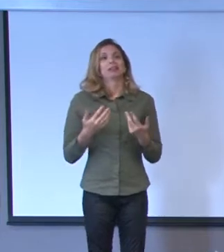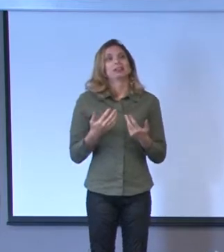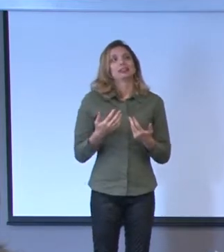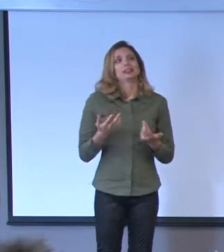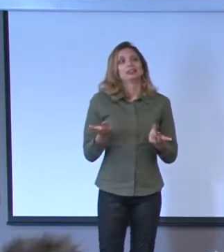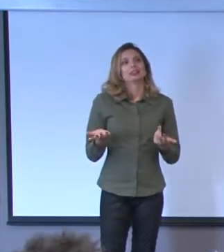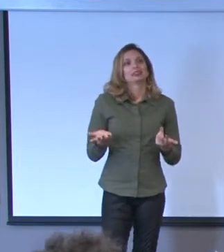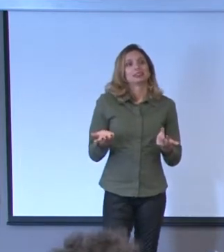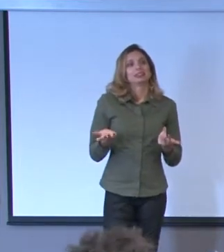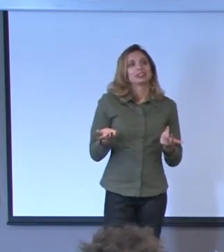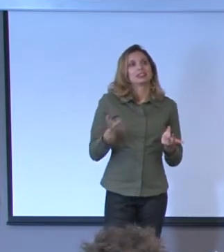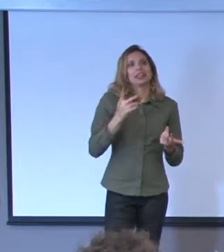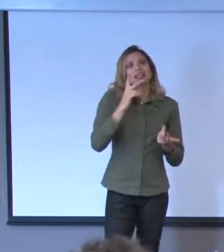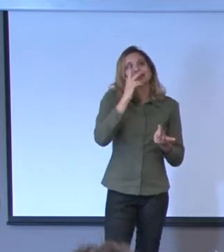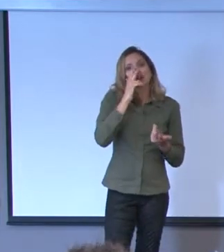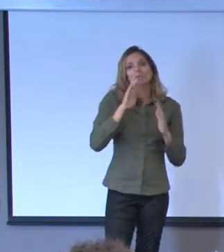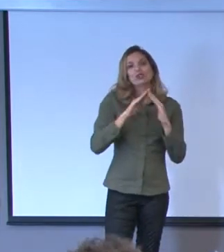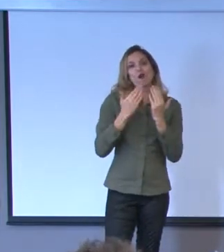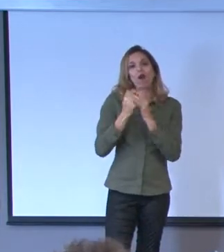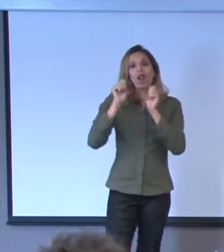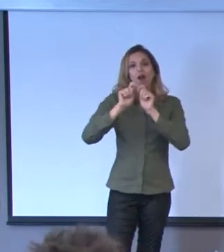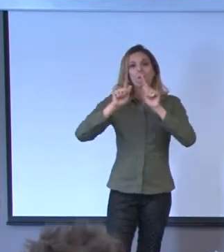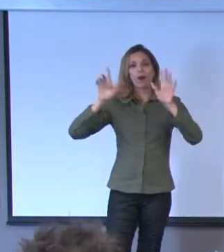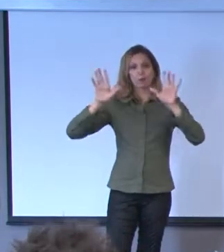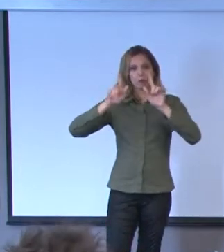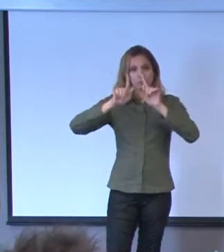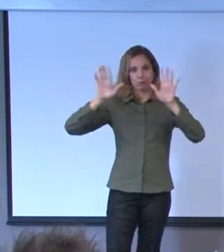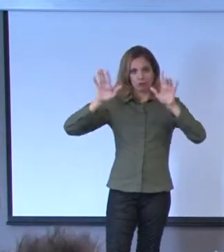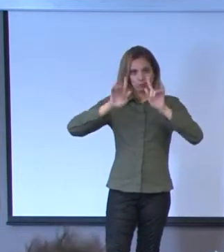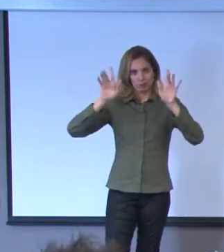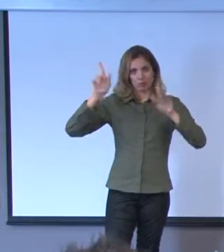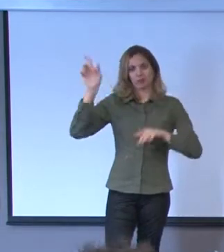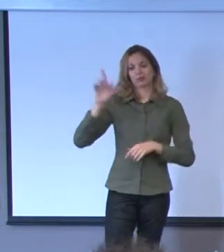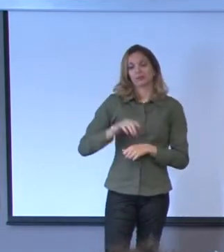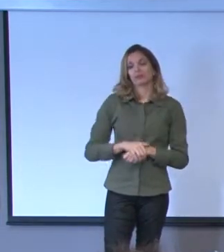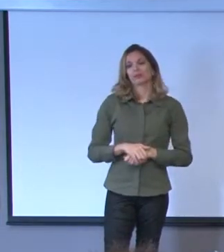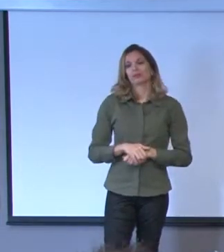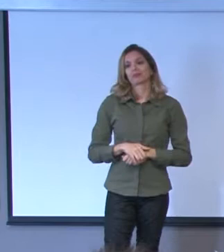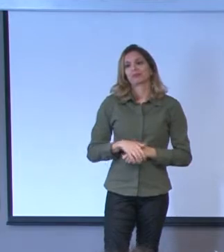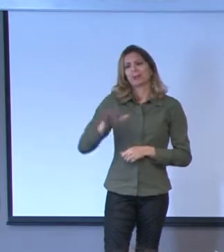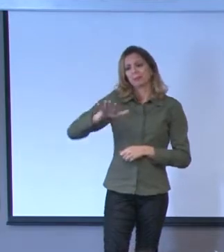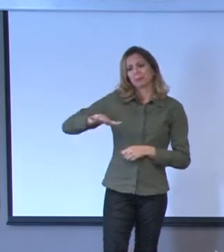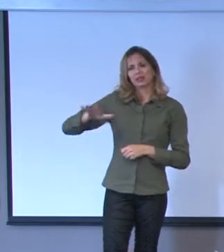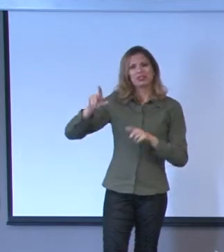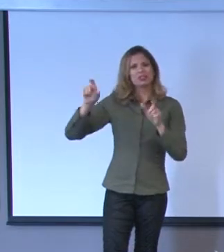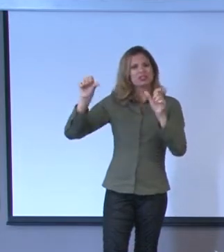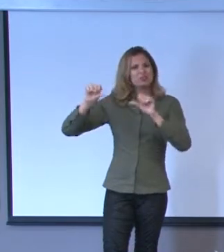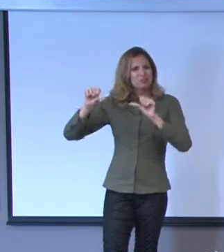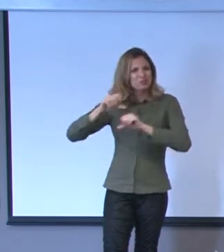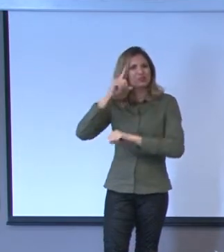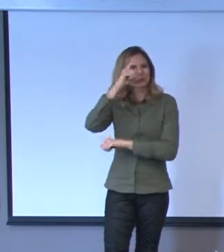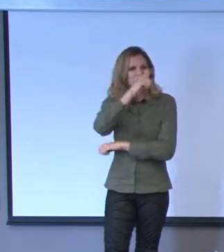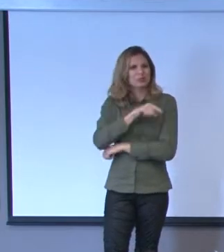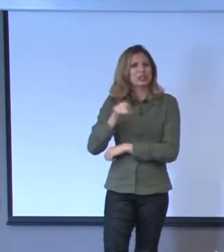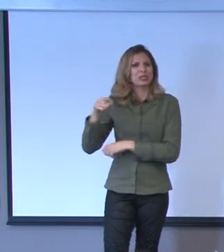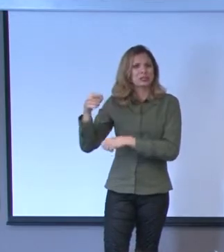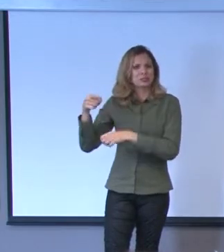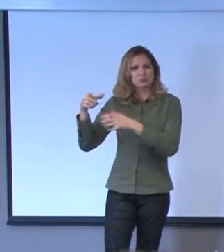acho que não era no extremo leste, era em Guarulhos. Já era em Guarulhos a escola. E num bairro complicado, tudo difícil e tudo